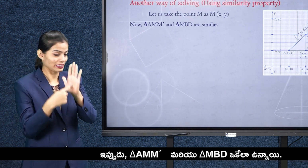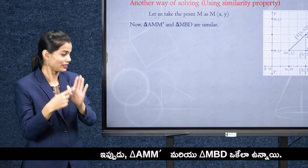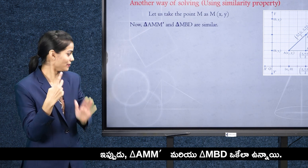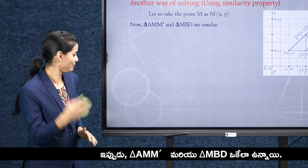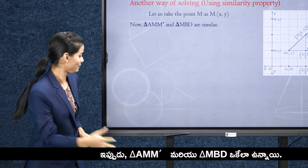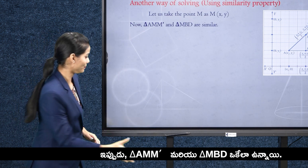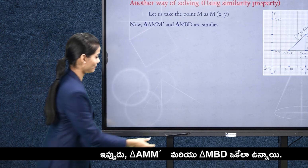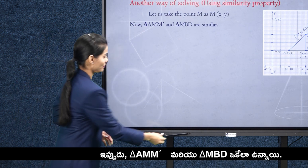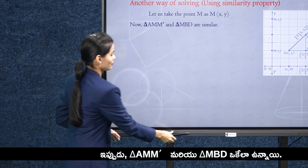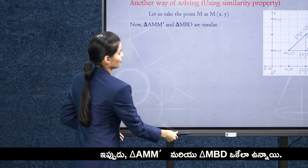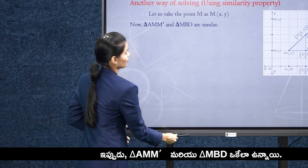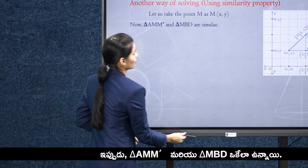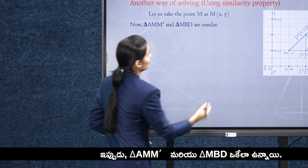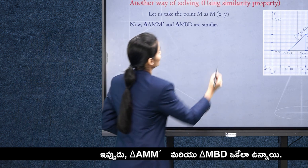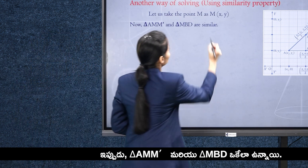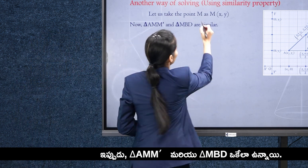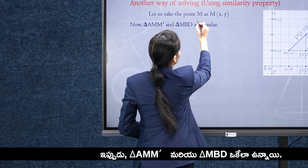MBD ఒకేలా ఉన్నాయి.